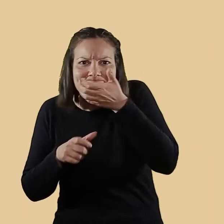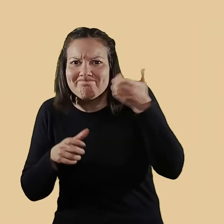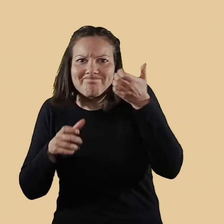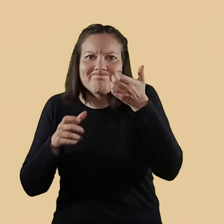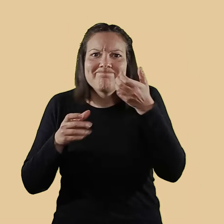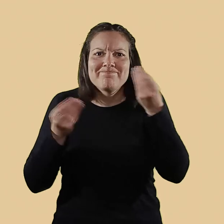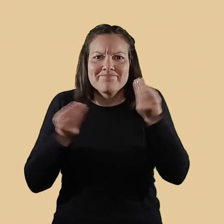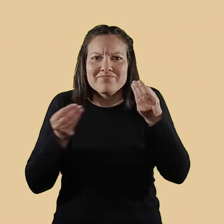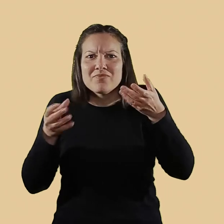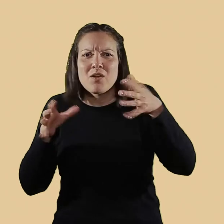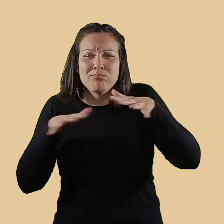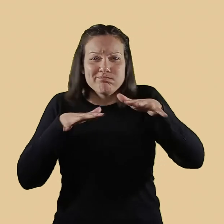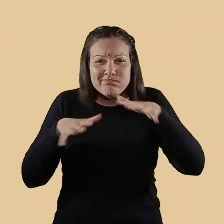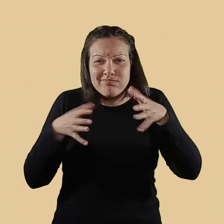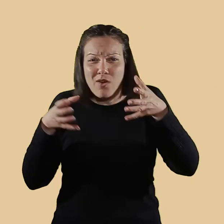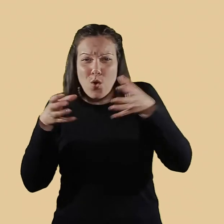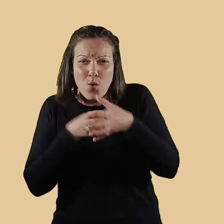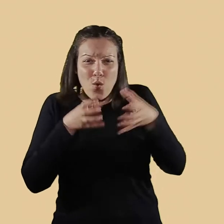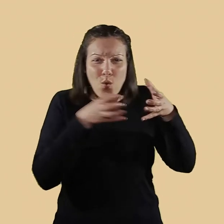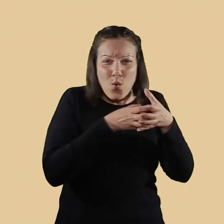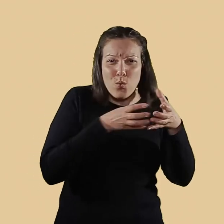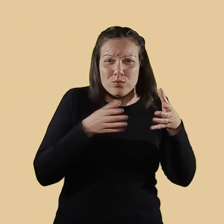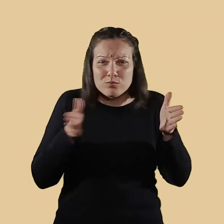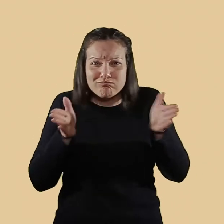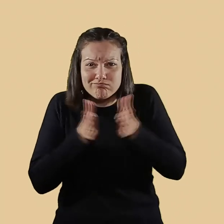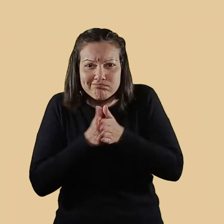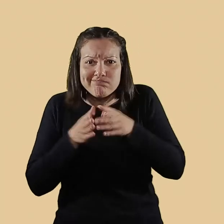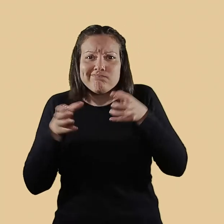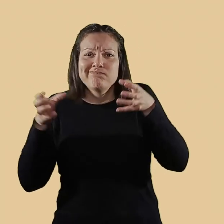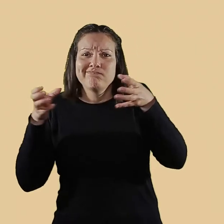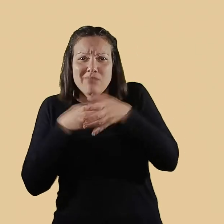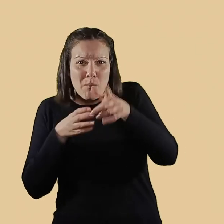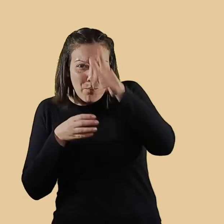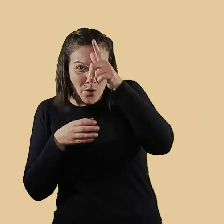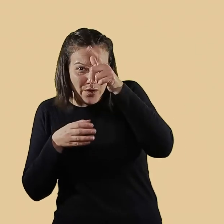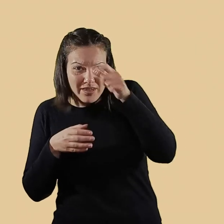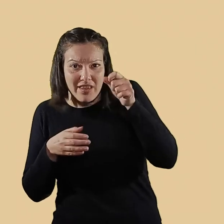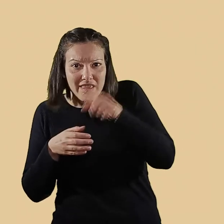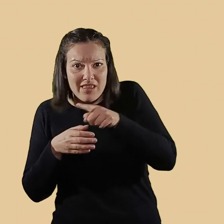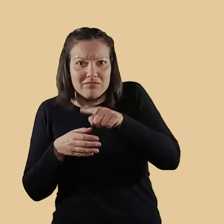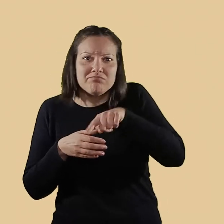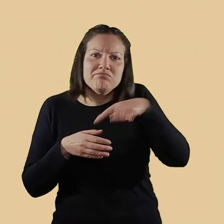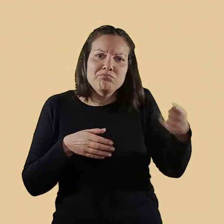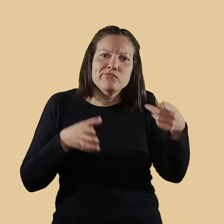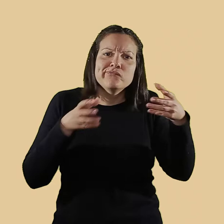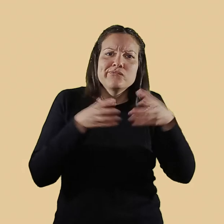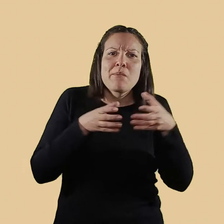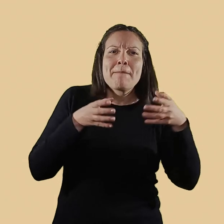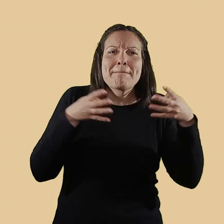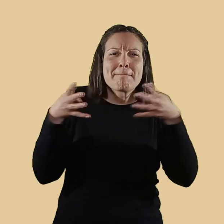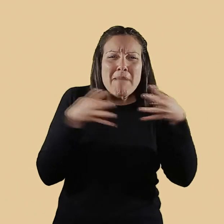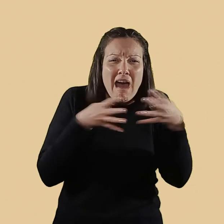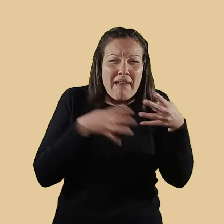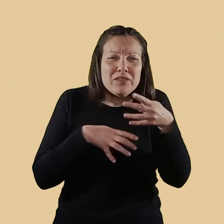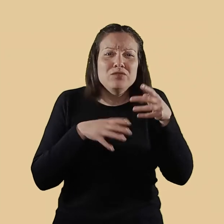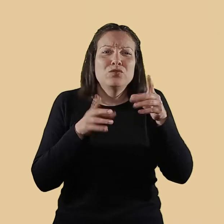operativo realizado en conjunto por efectivos policiales y del Batallón 601